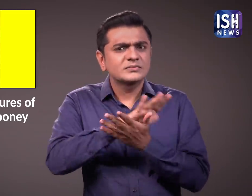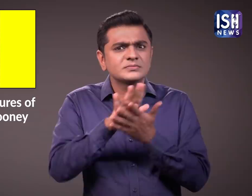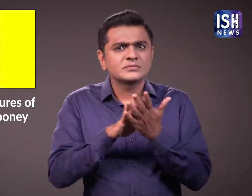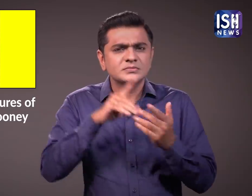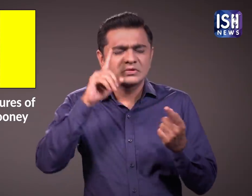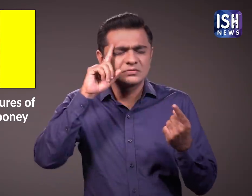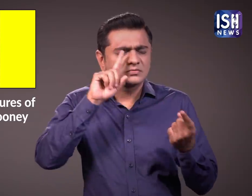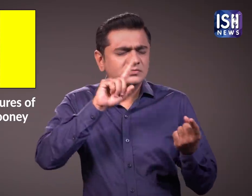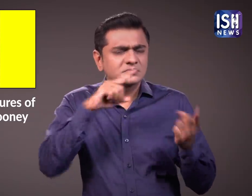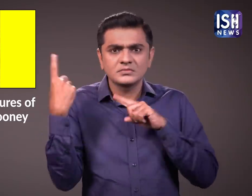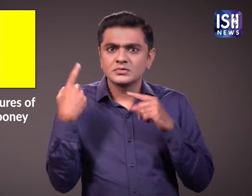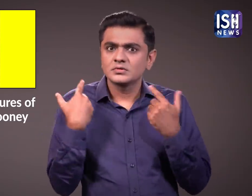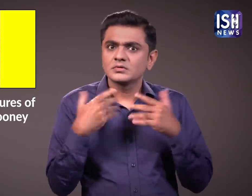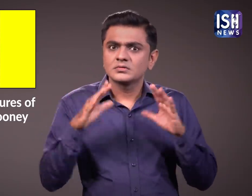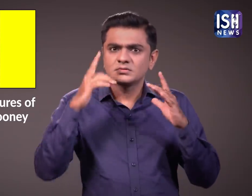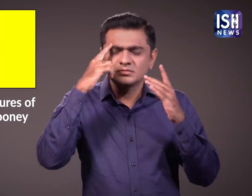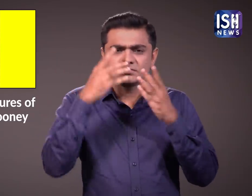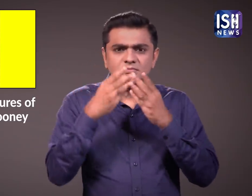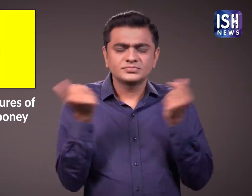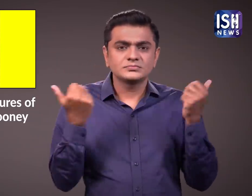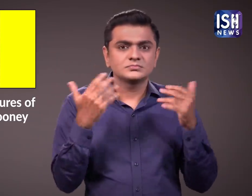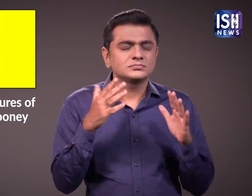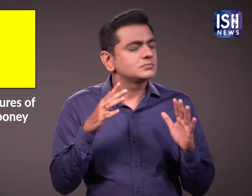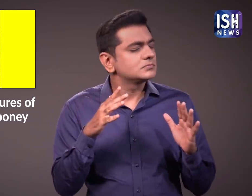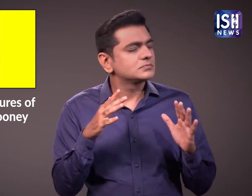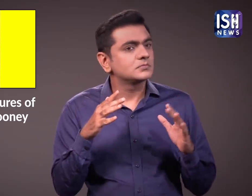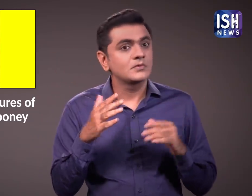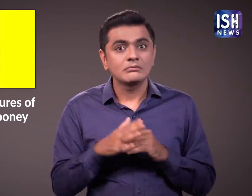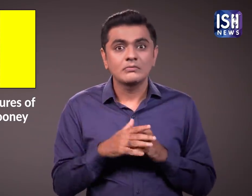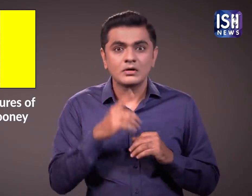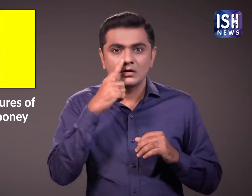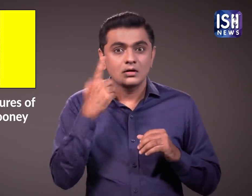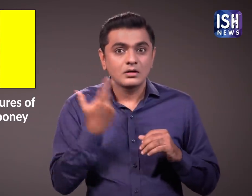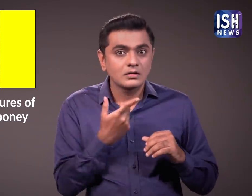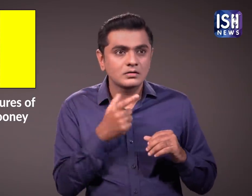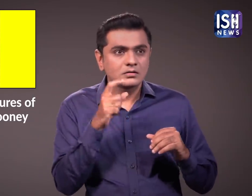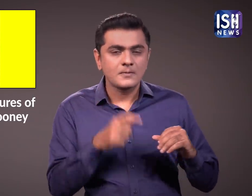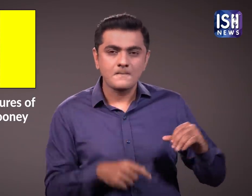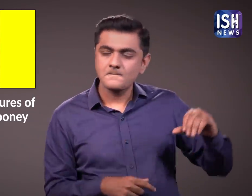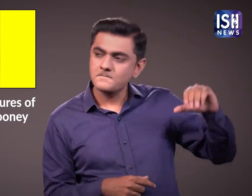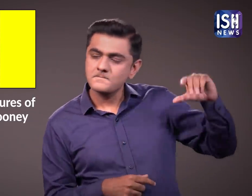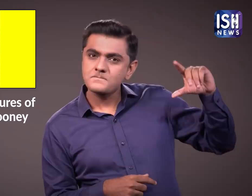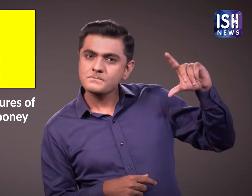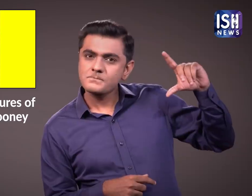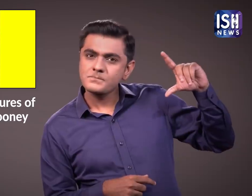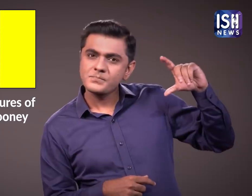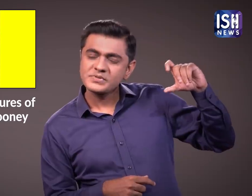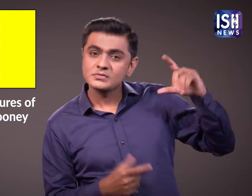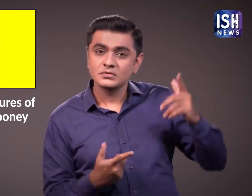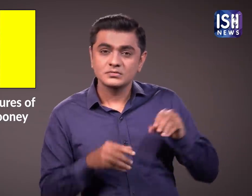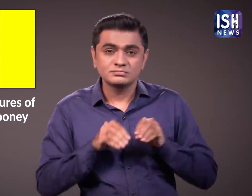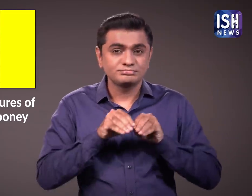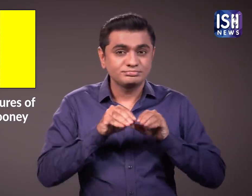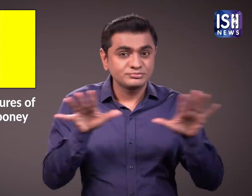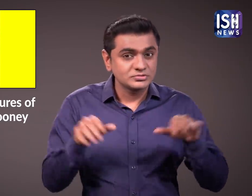था। लड़कियों ने उनके साथ सेलफी